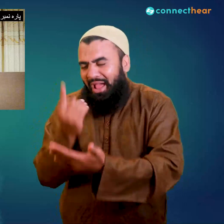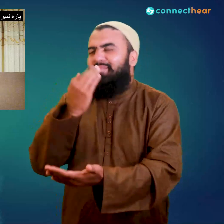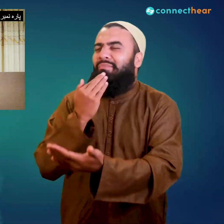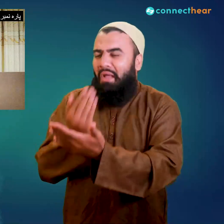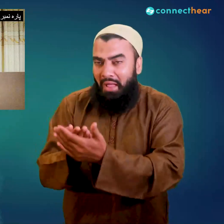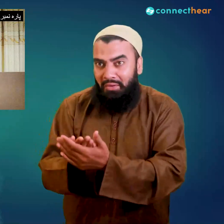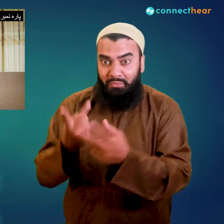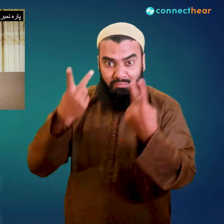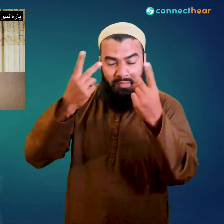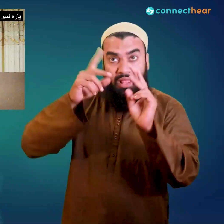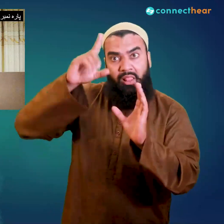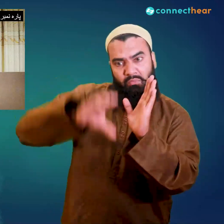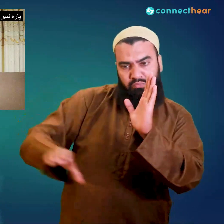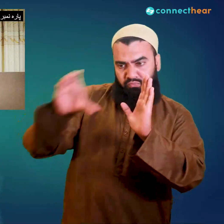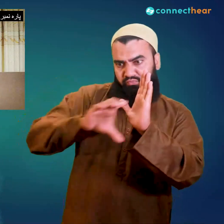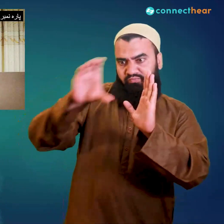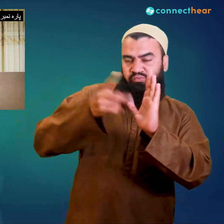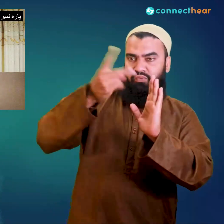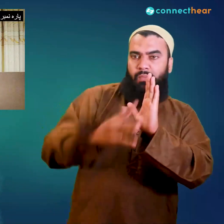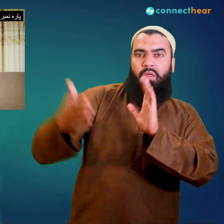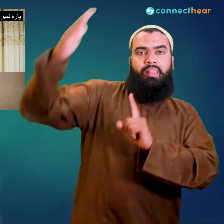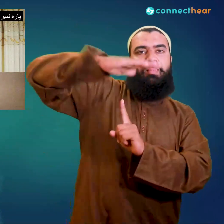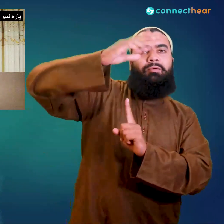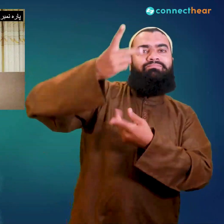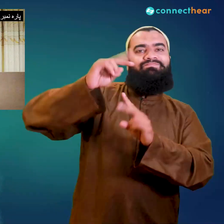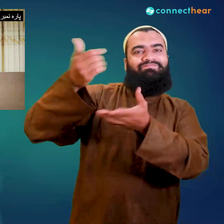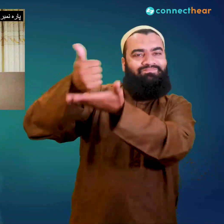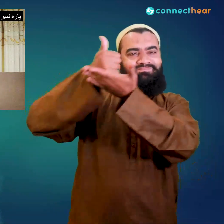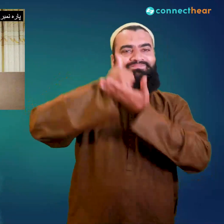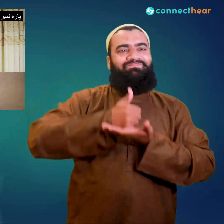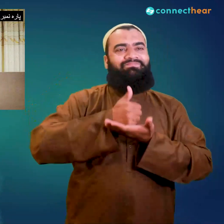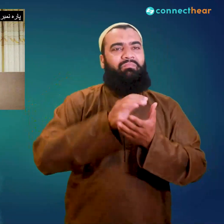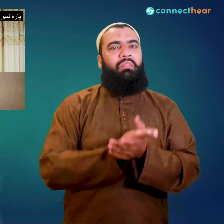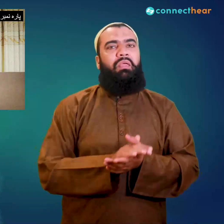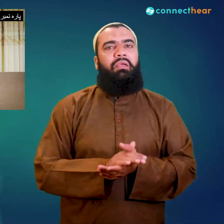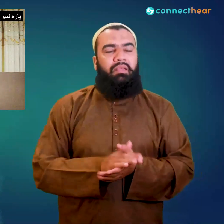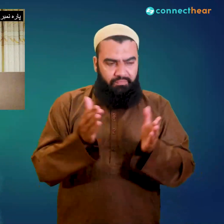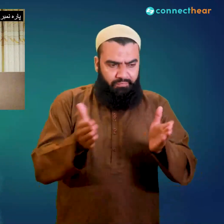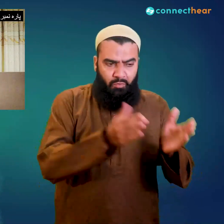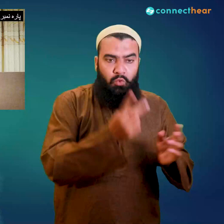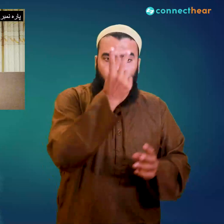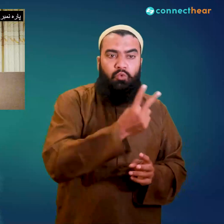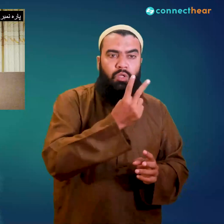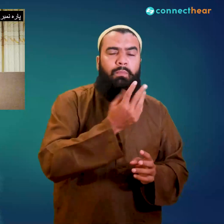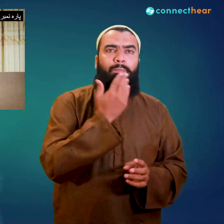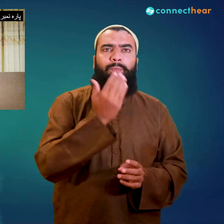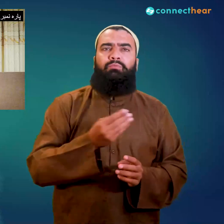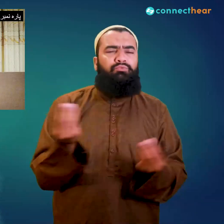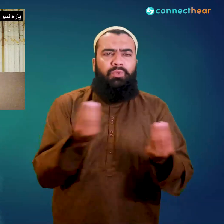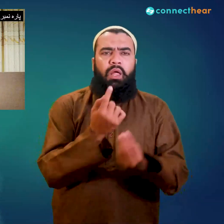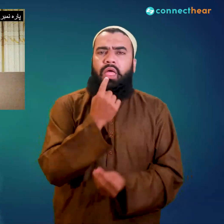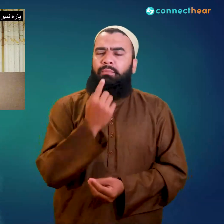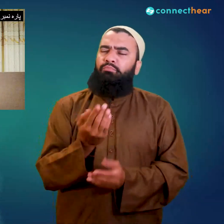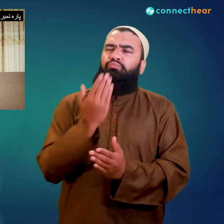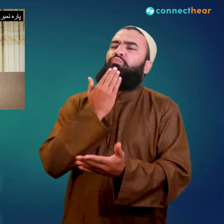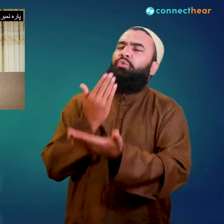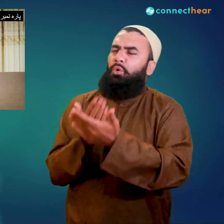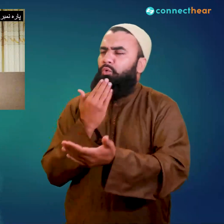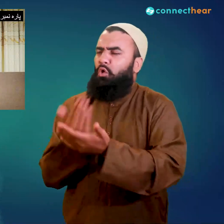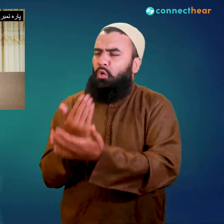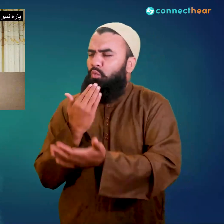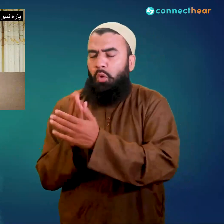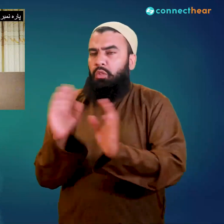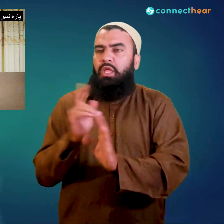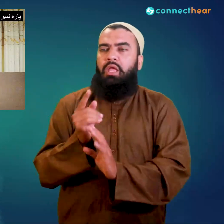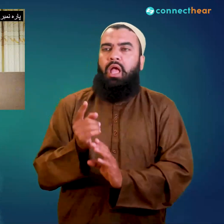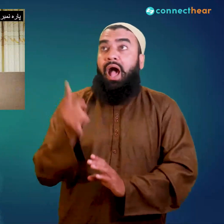کیا جائے گا، اور یہ شکر معنی زبان کے ساتھ بھی اور اطاعت کے ساتھ بھی۔ اصل شکر اطاعت کا ہے، جب